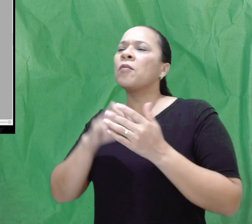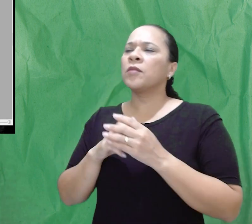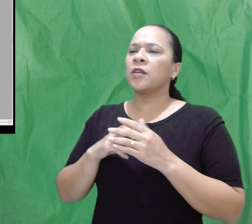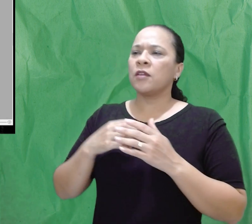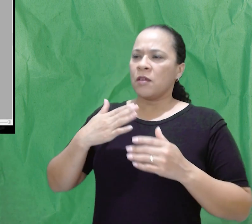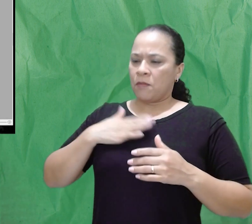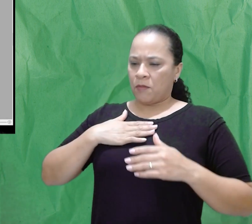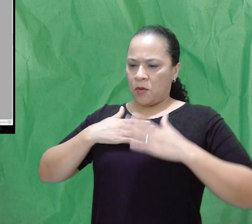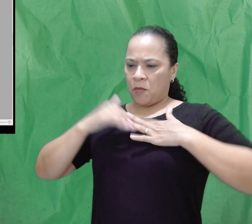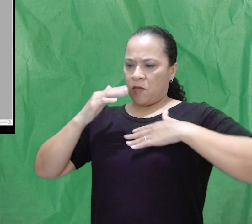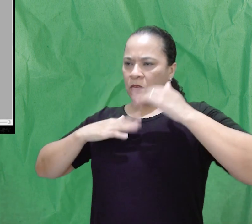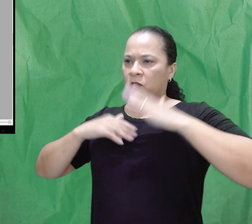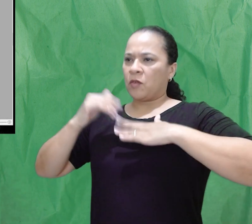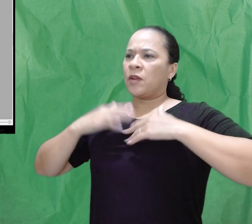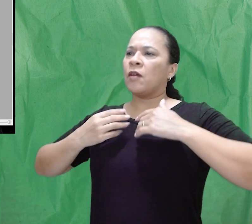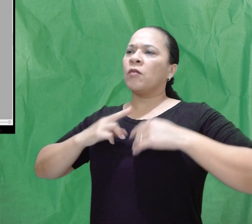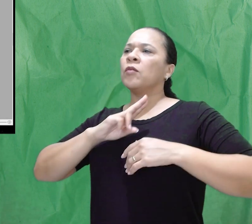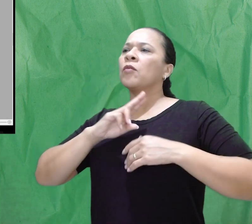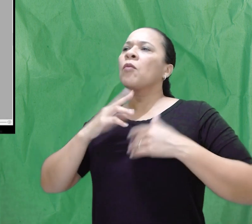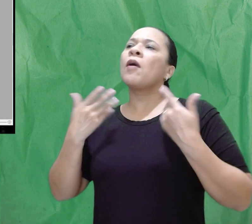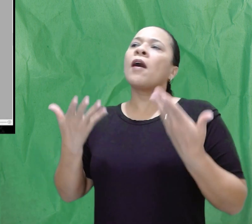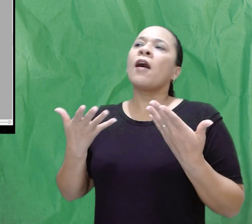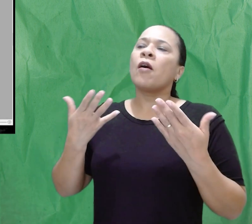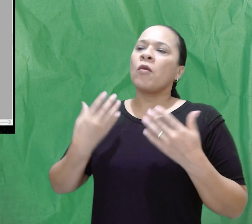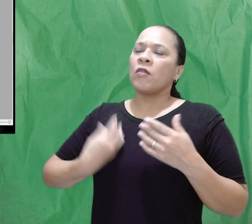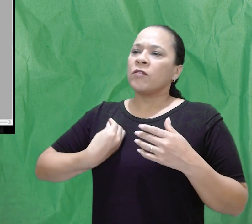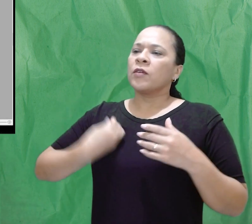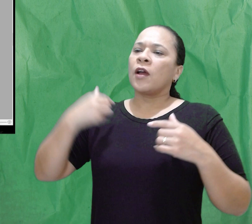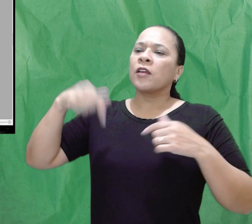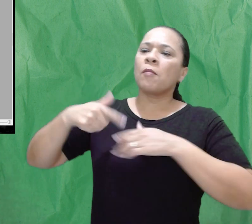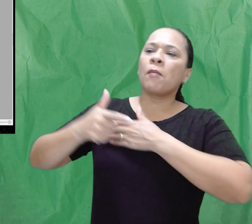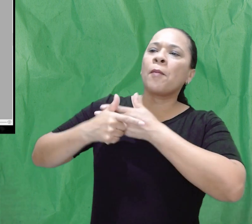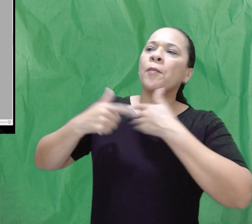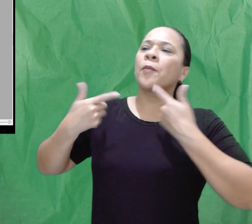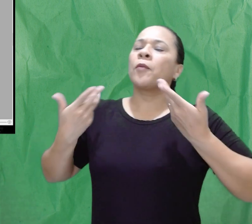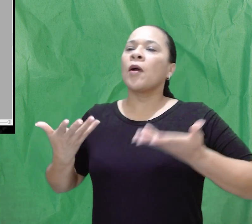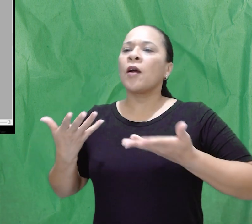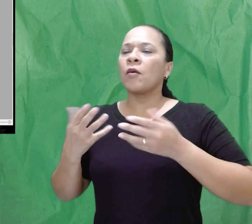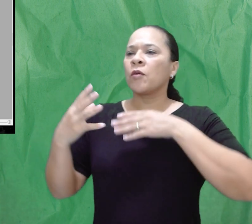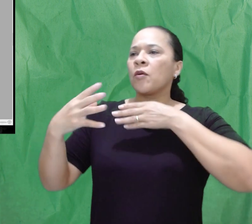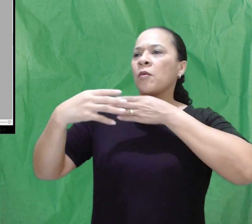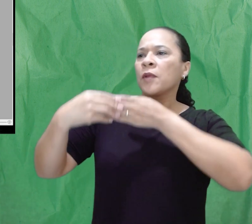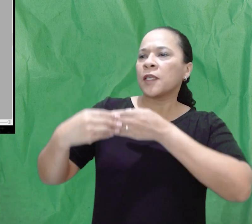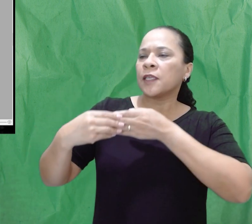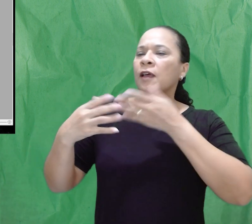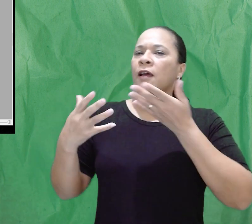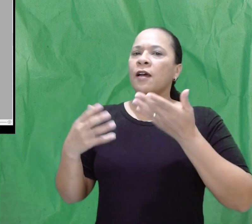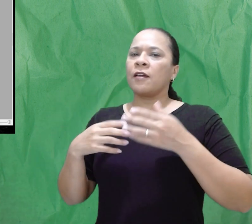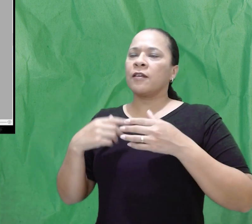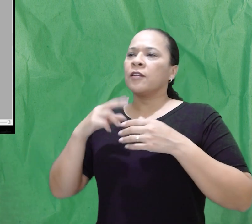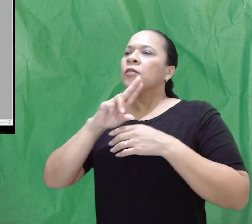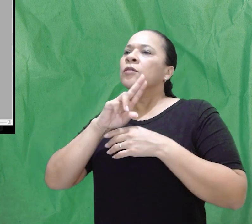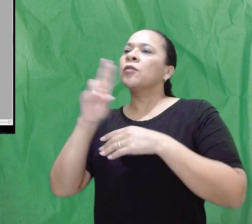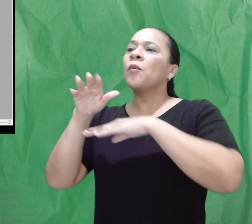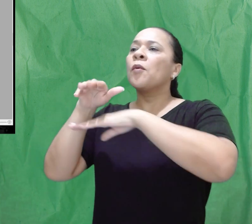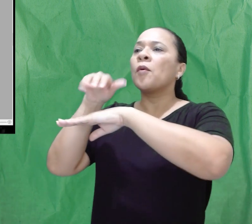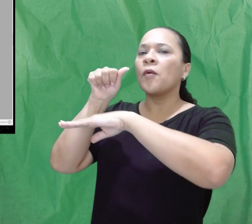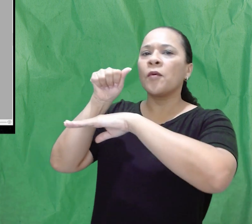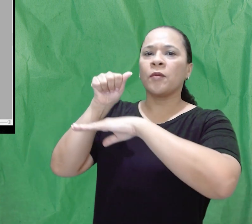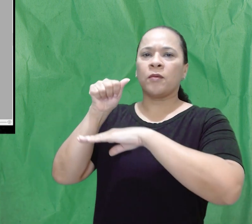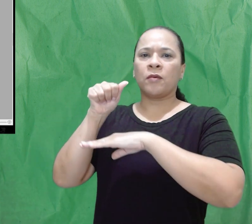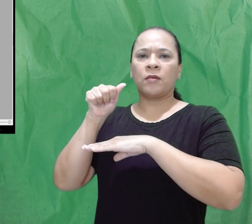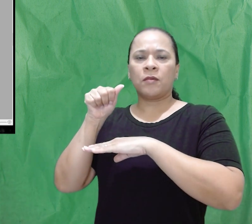a sua função, se apresente de forma adequada, cumprimente a pessoa de forma adequada, trate o seu cliente